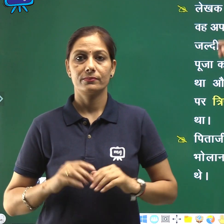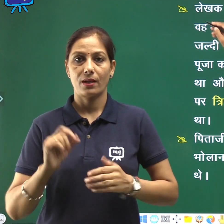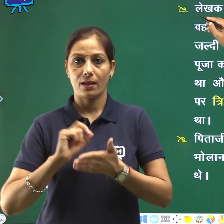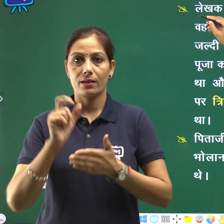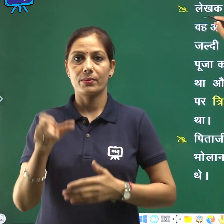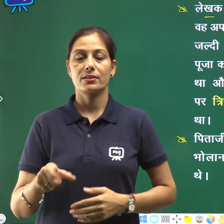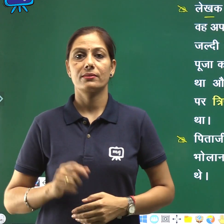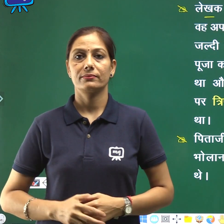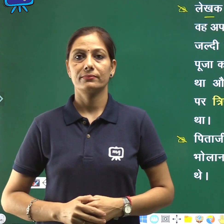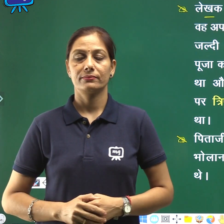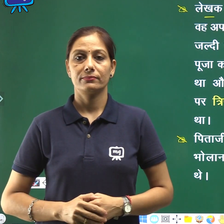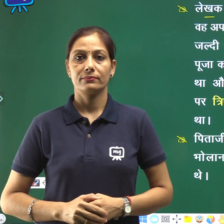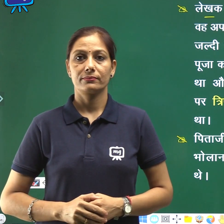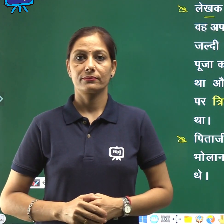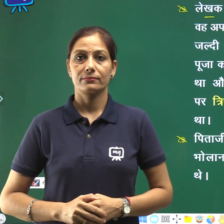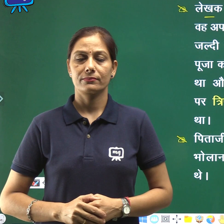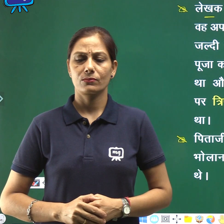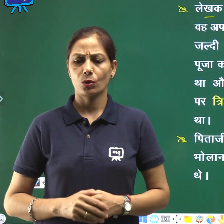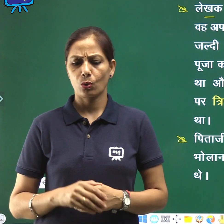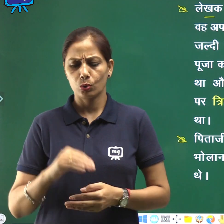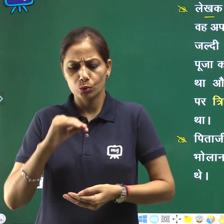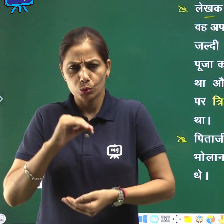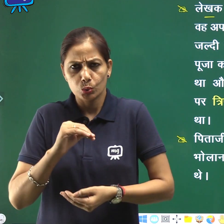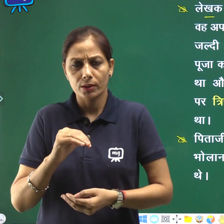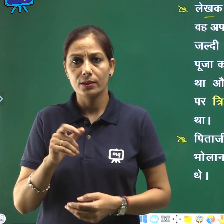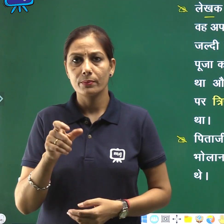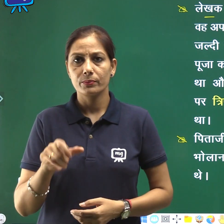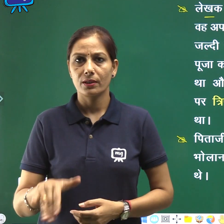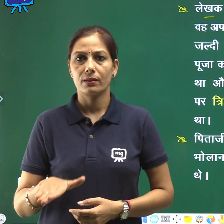लेखक अभी शिशु ही था, अर्थात छोटा था।